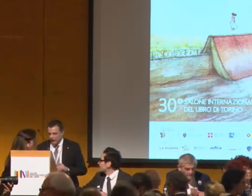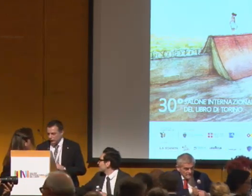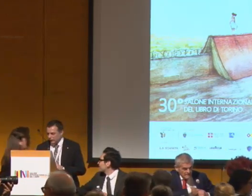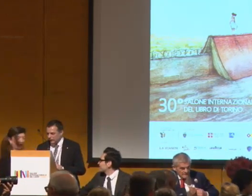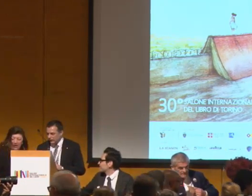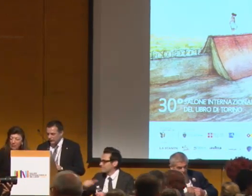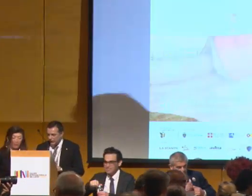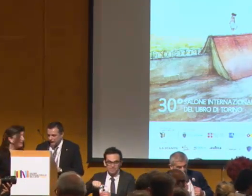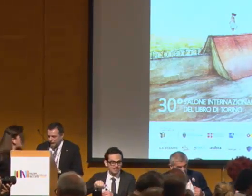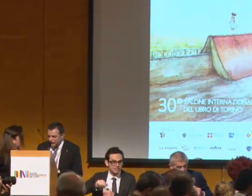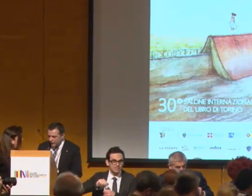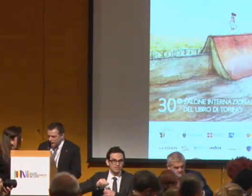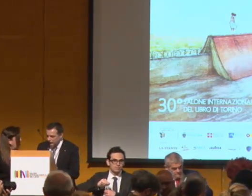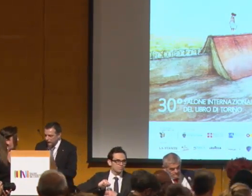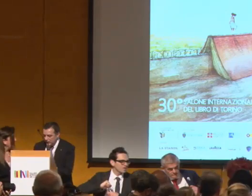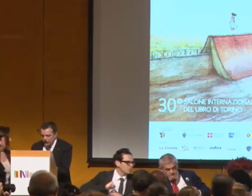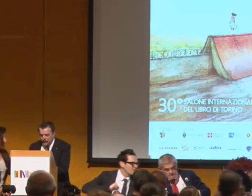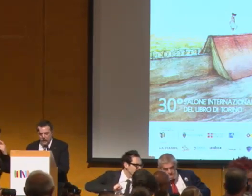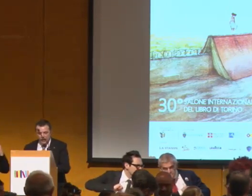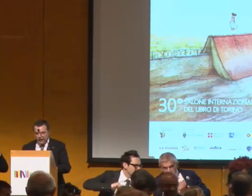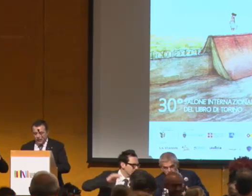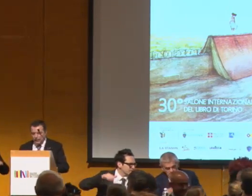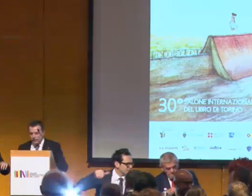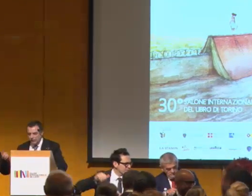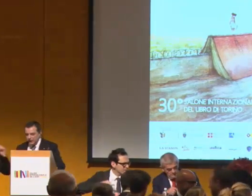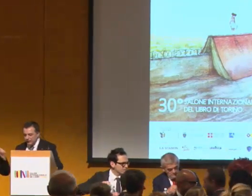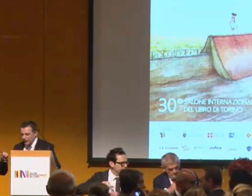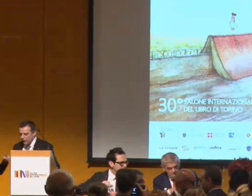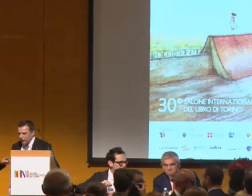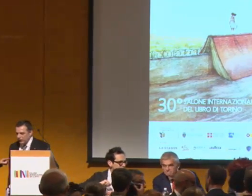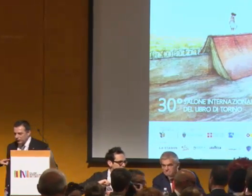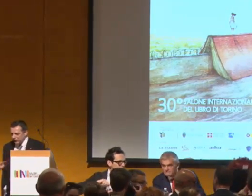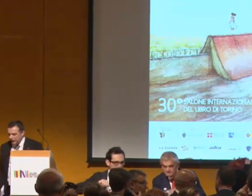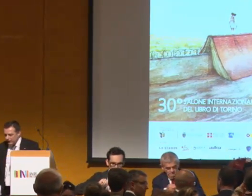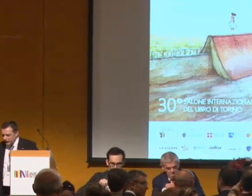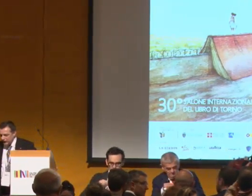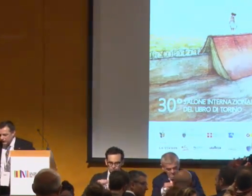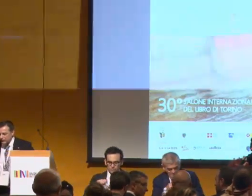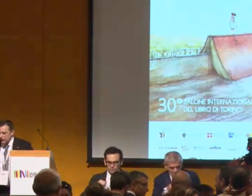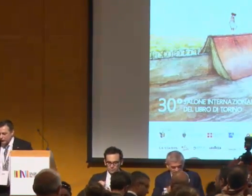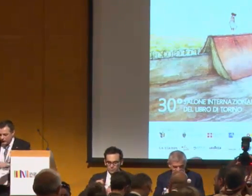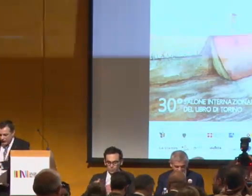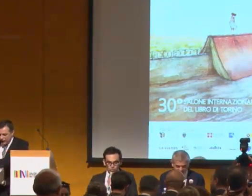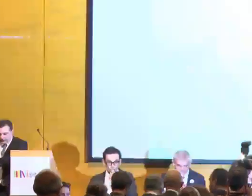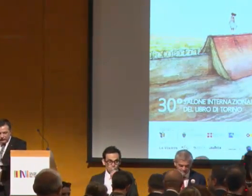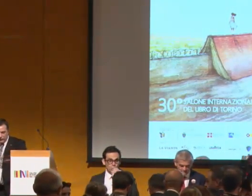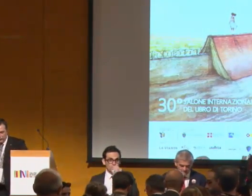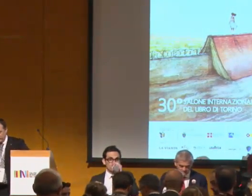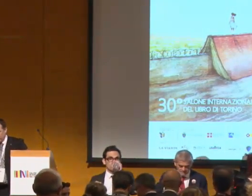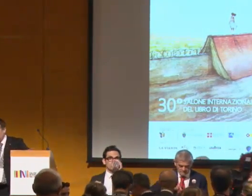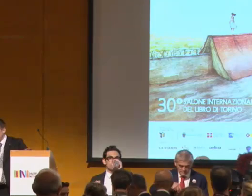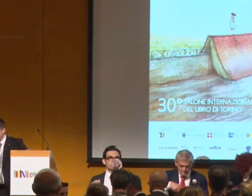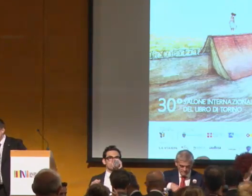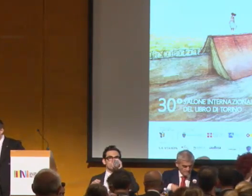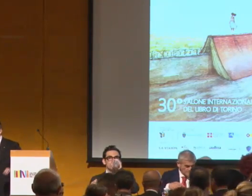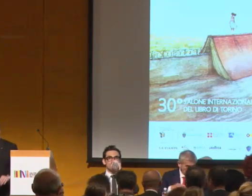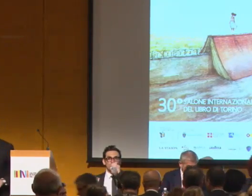dove sei invece abbiamo fatto dalle loro abituale perché così ma di tra l'altro al presidente qui è contrastare un po